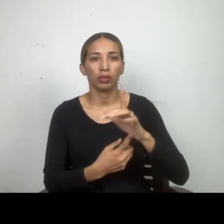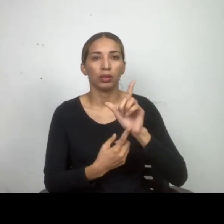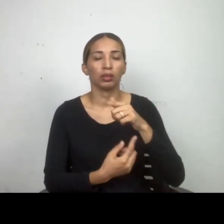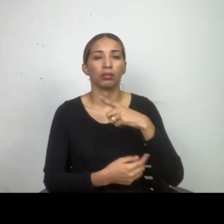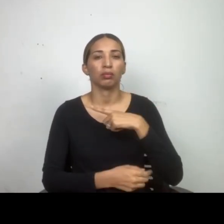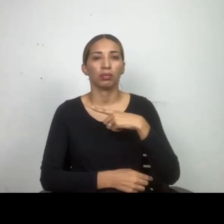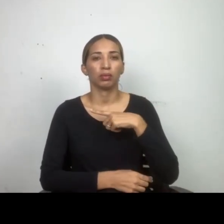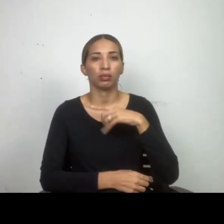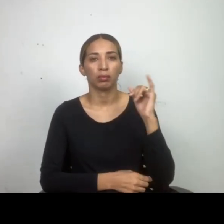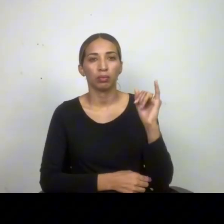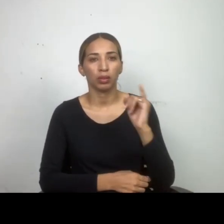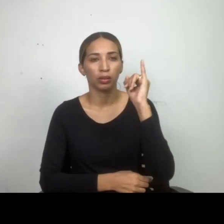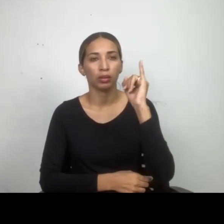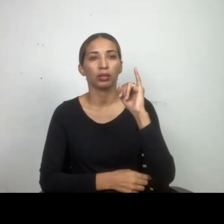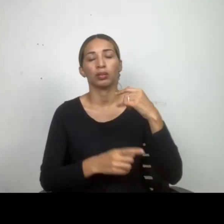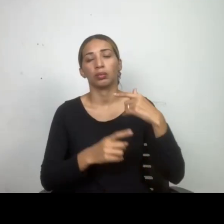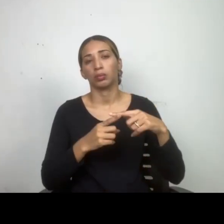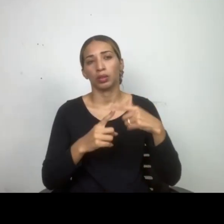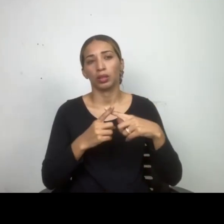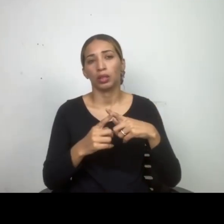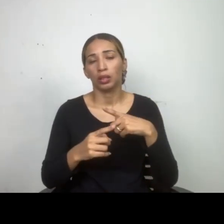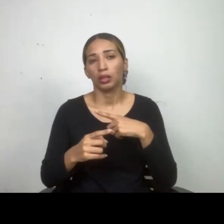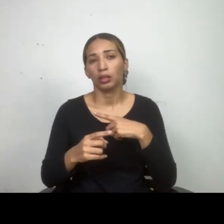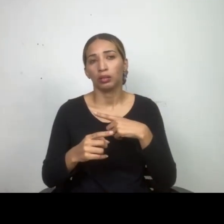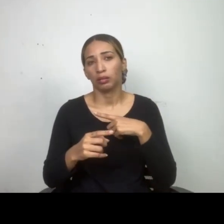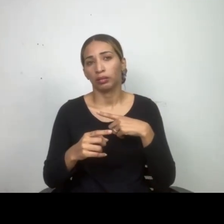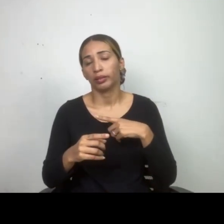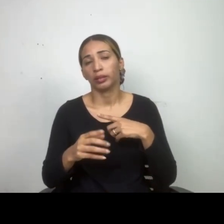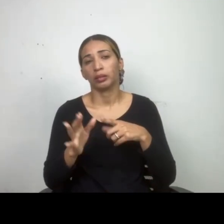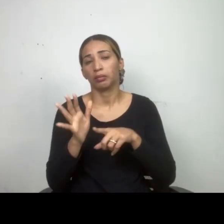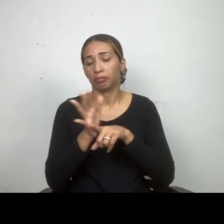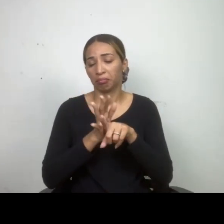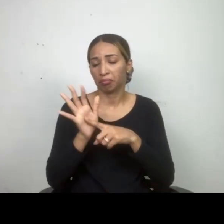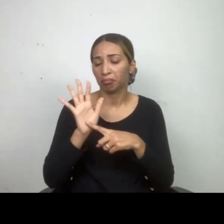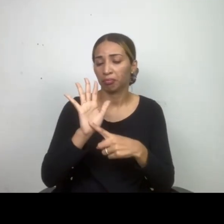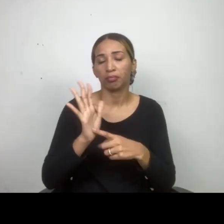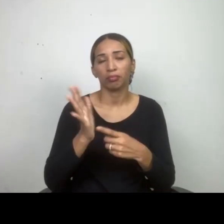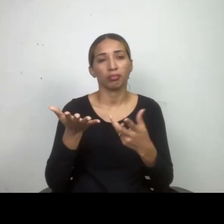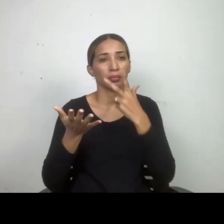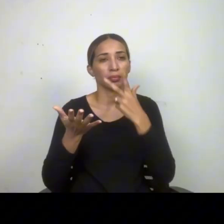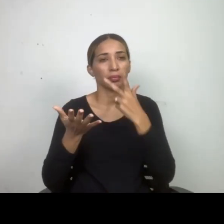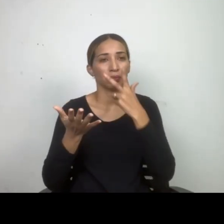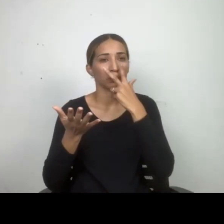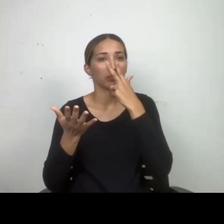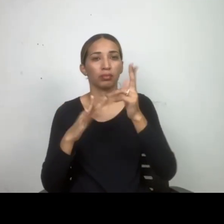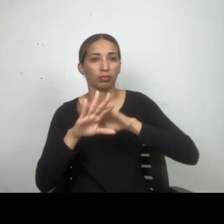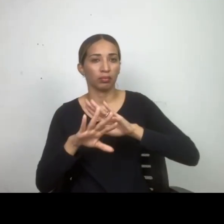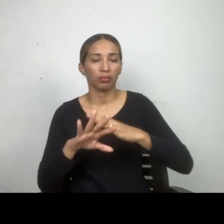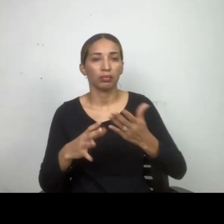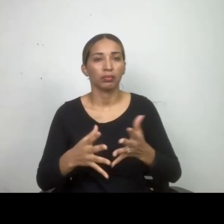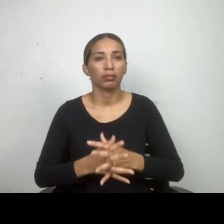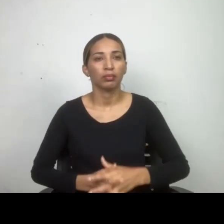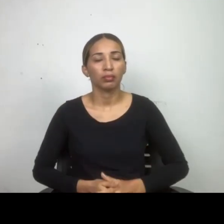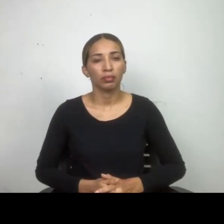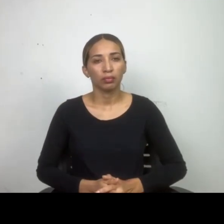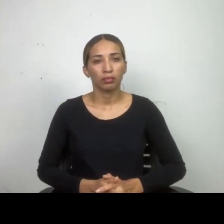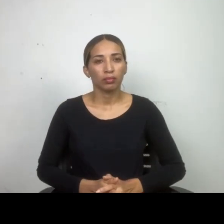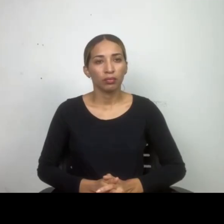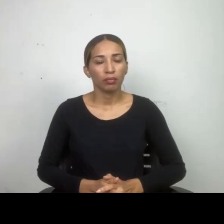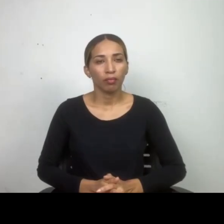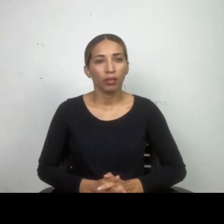totalmente negligenciada nesse levantamento. Bom, aí a gente chega no governo